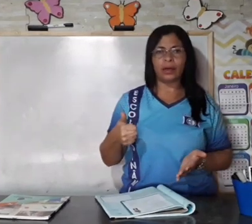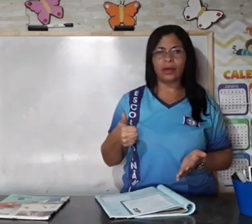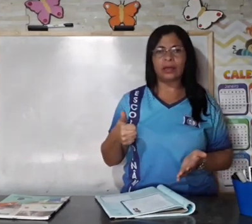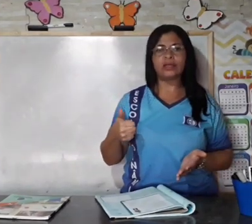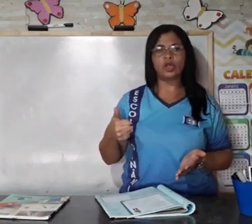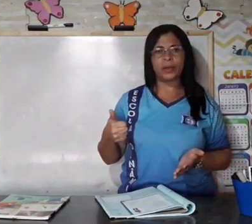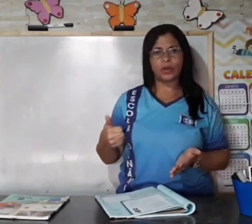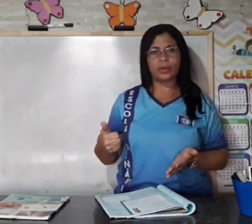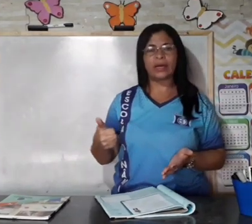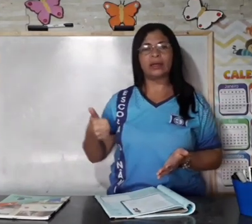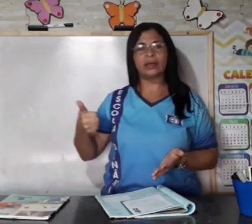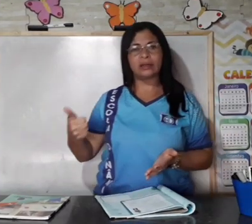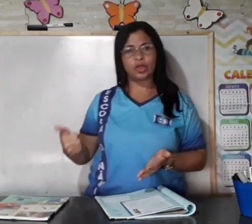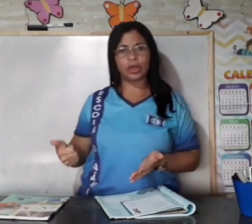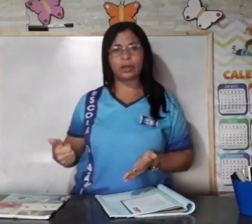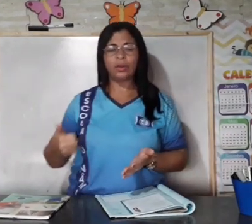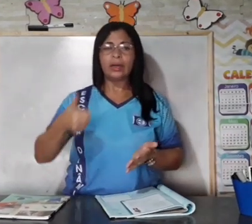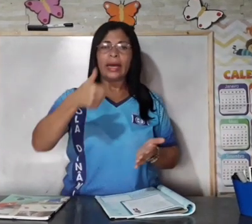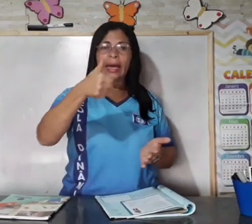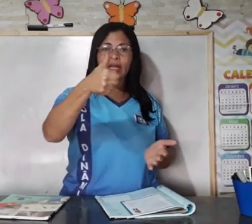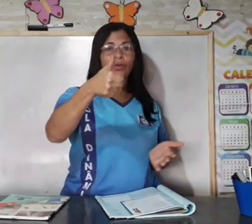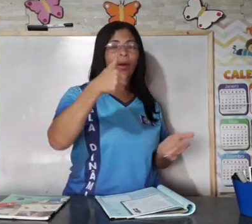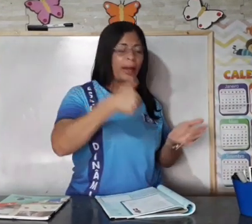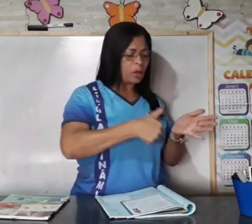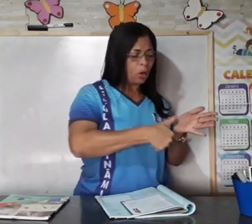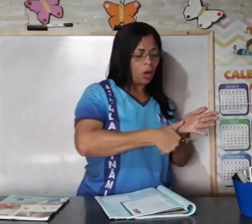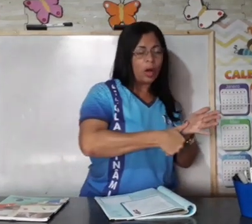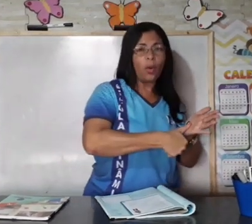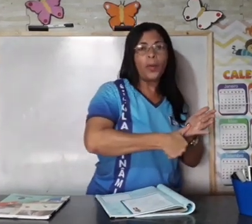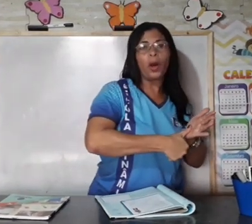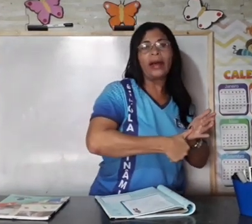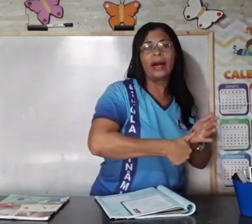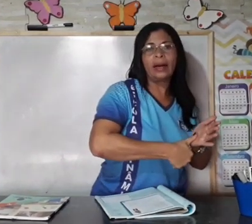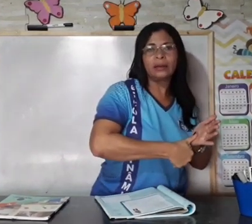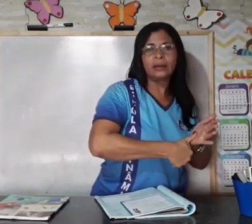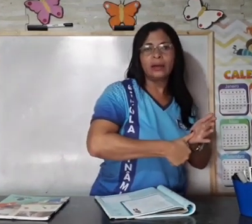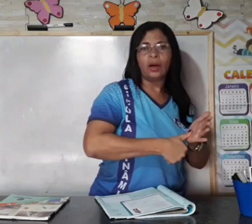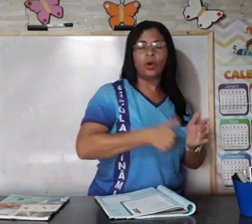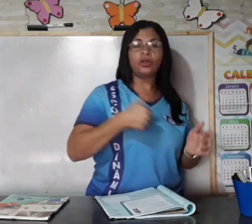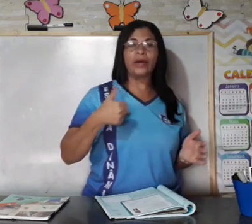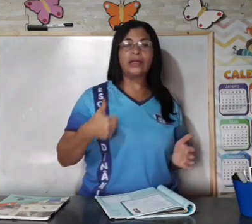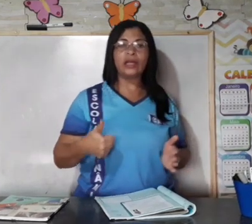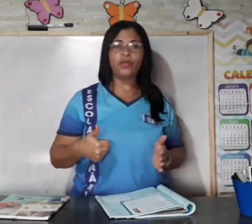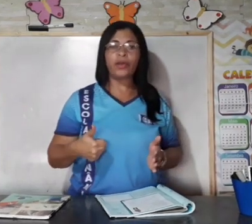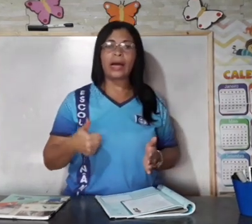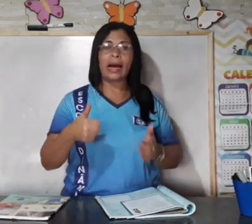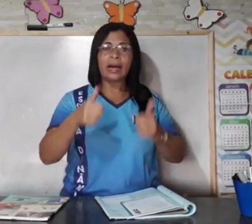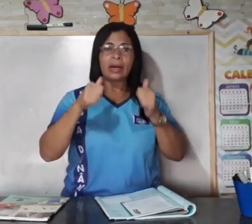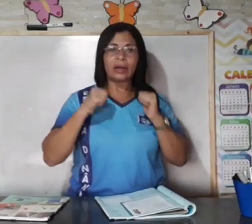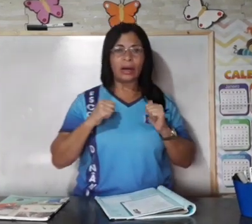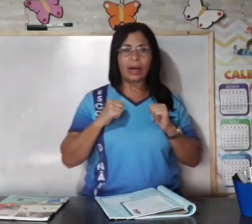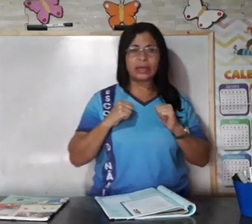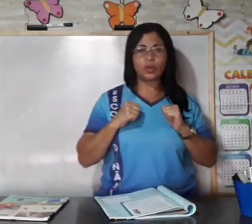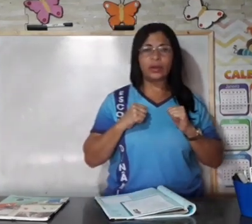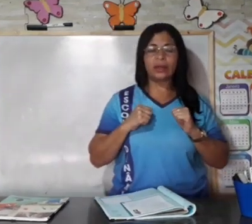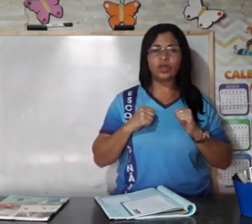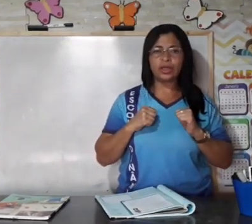que existem pessoas ainda desse jeito, elas vão lá e colocam o polegar, onde vai identificar a sua